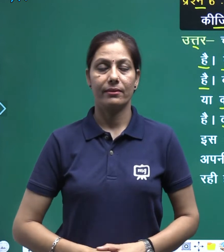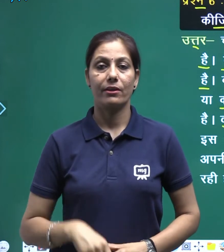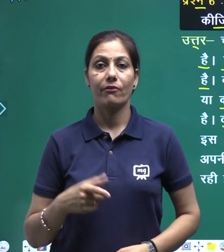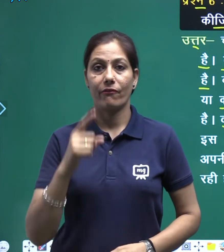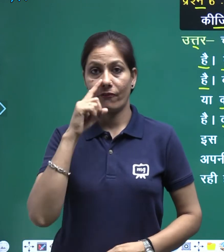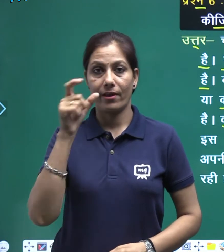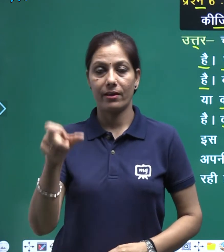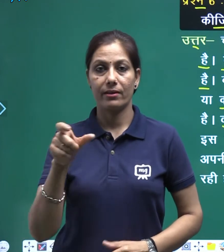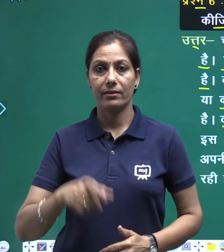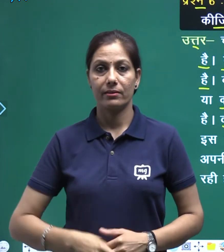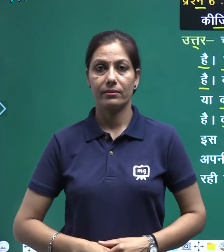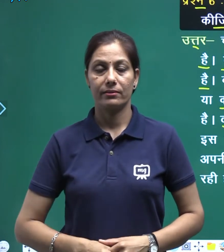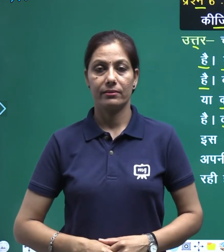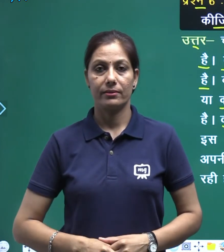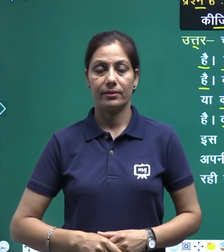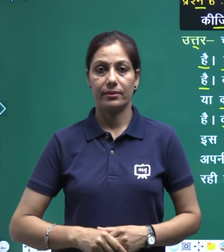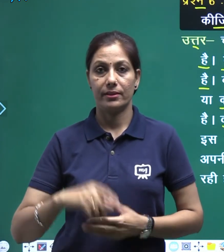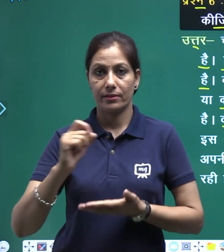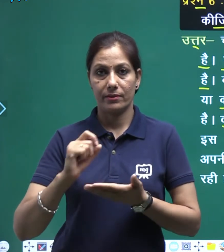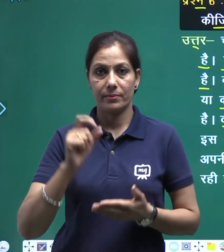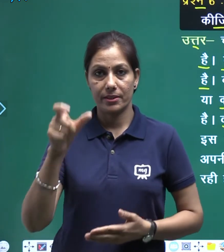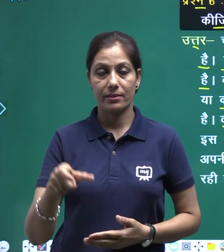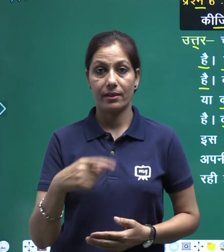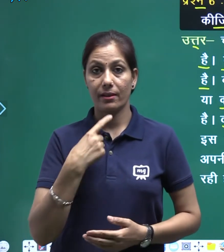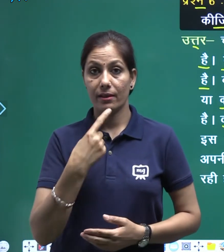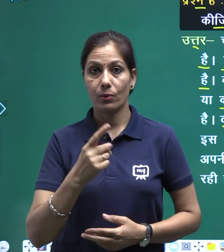वह लेखक के तर्कों को